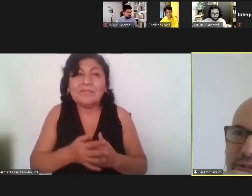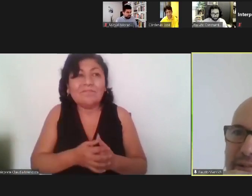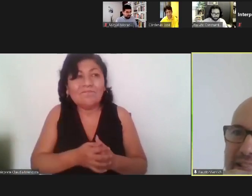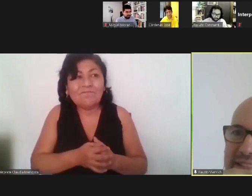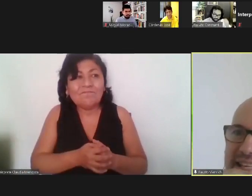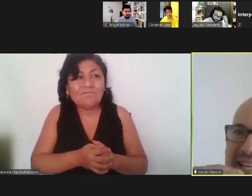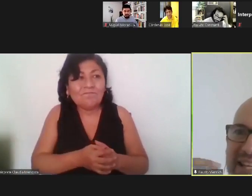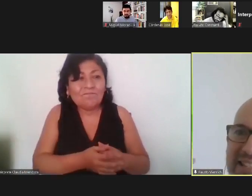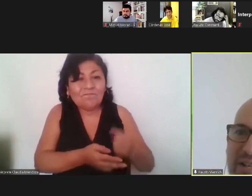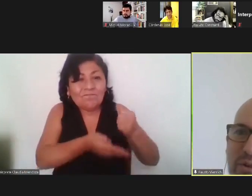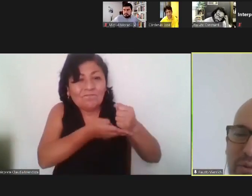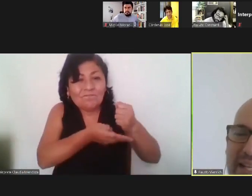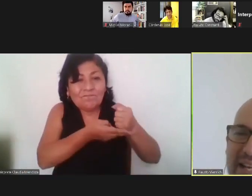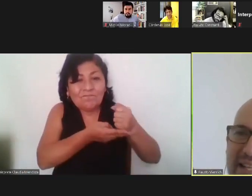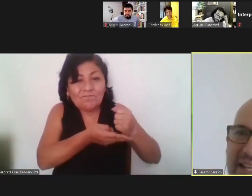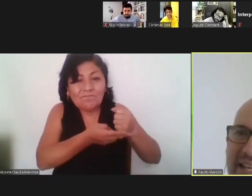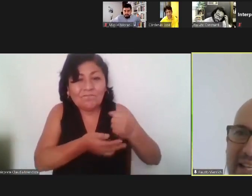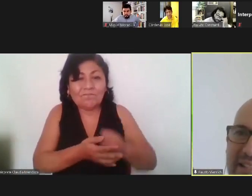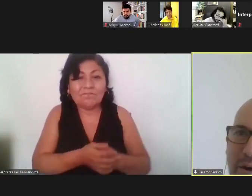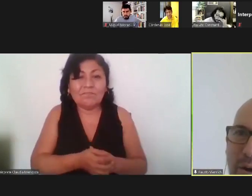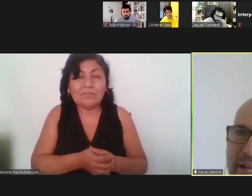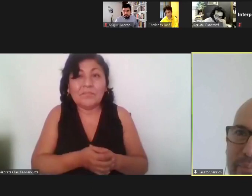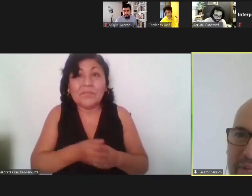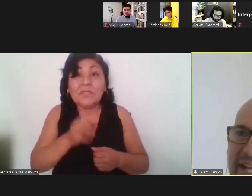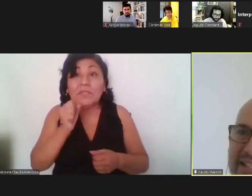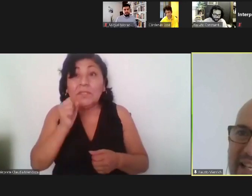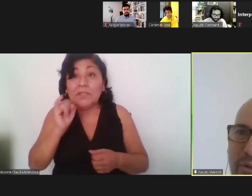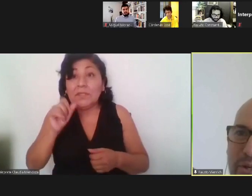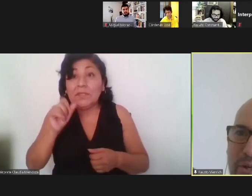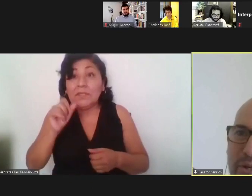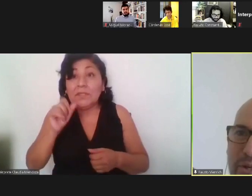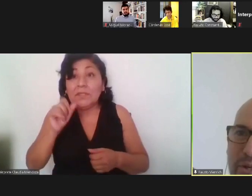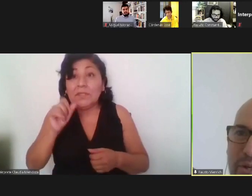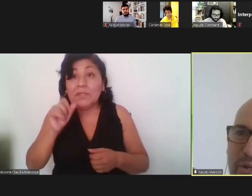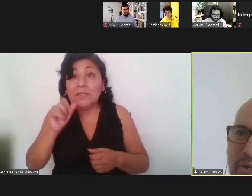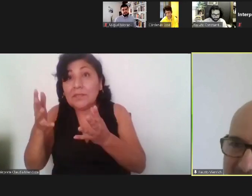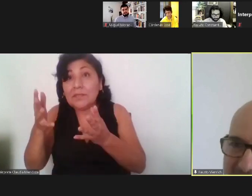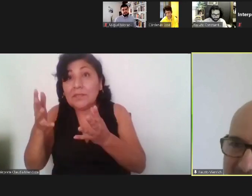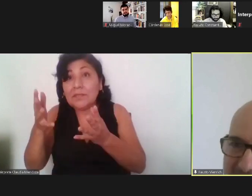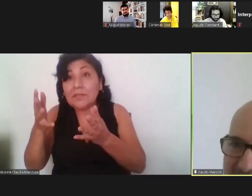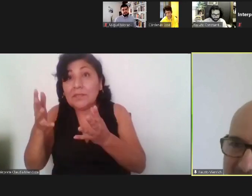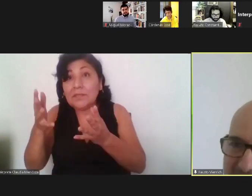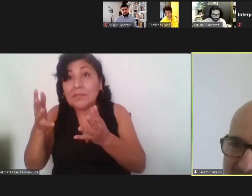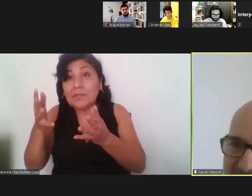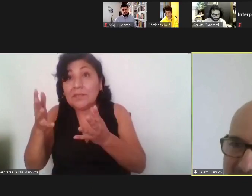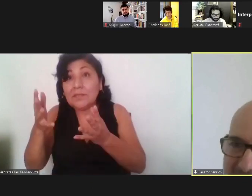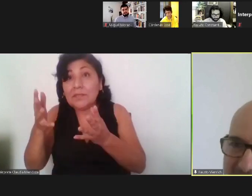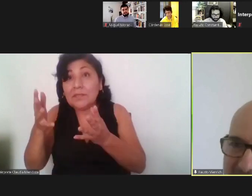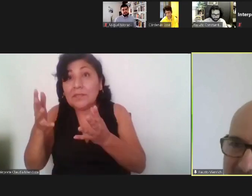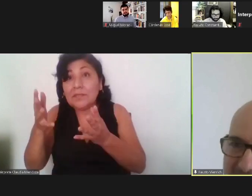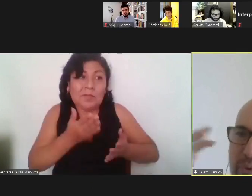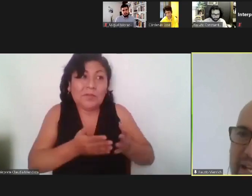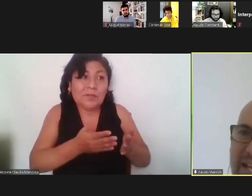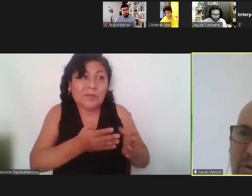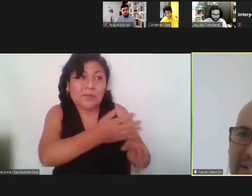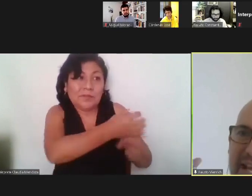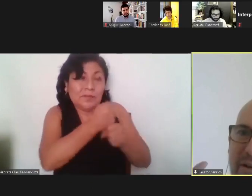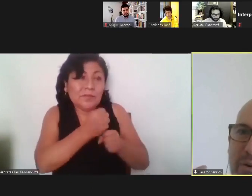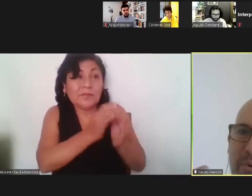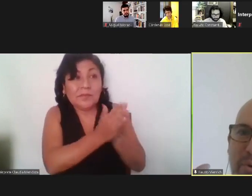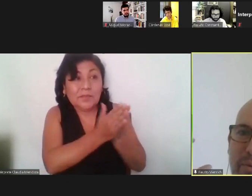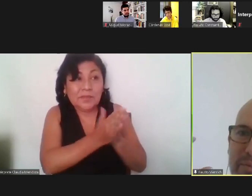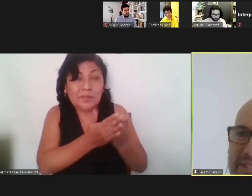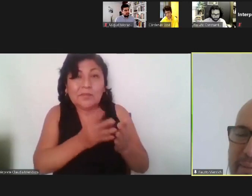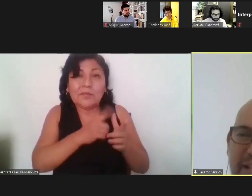las personas que deseen consultar qué obras podrían estar en dominio público, obras literarias, es un primer paso, pueden